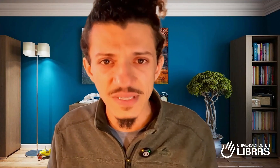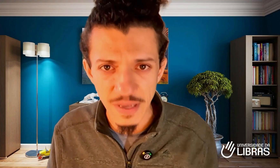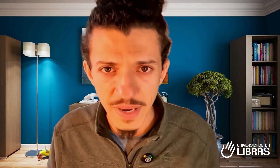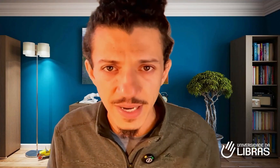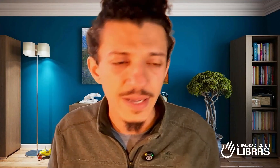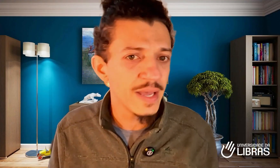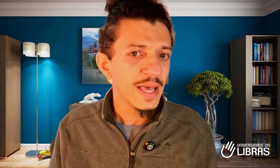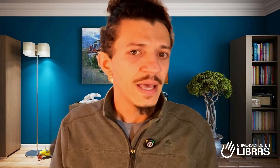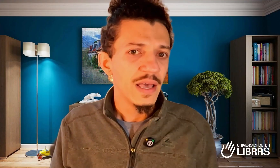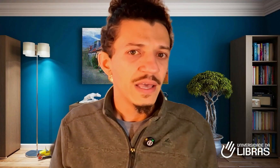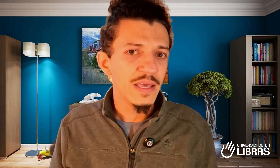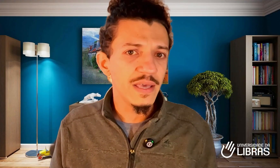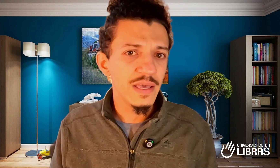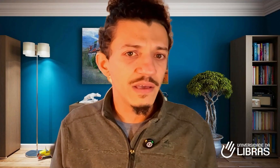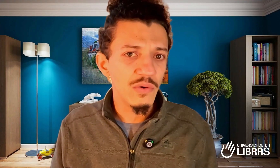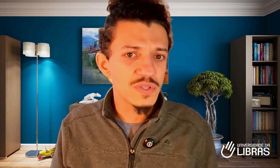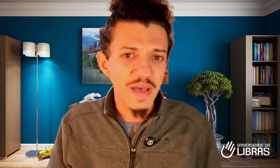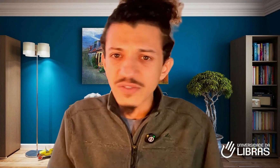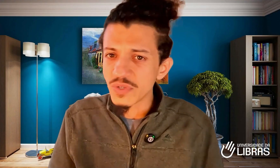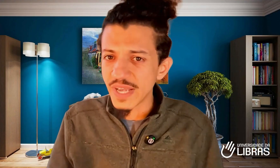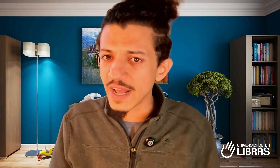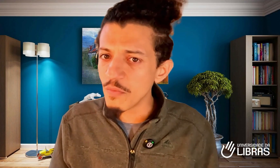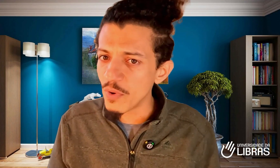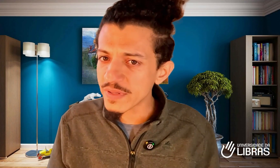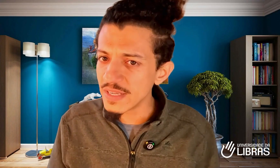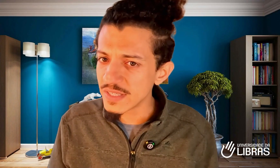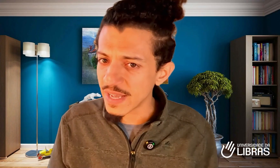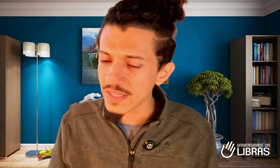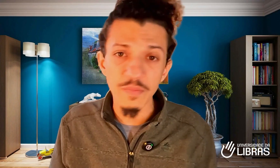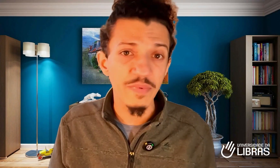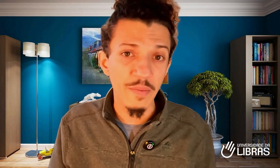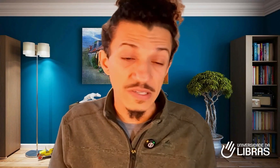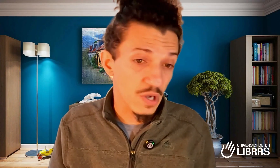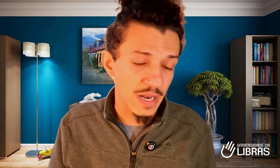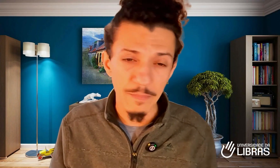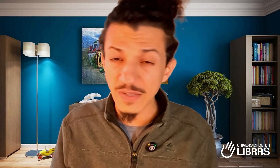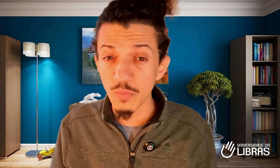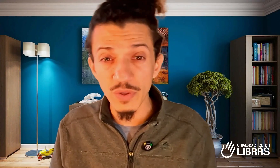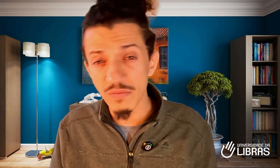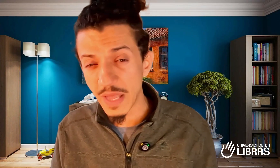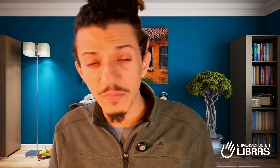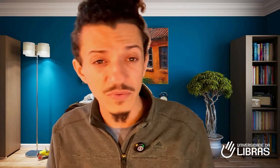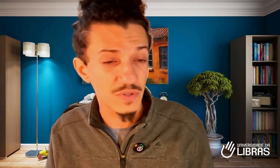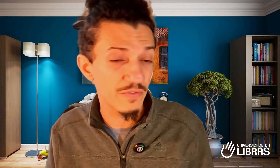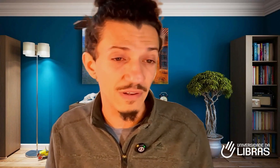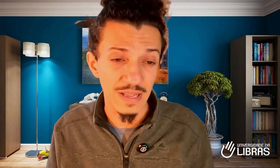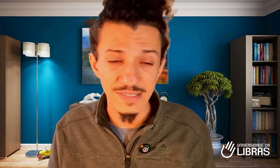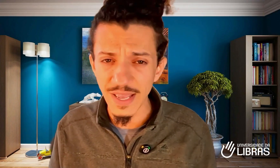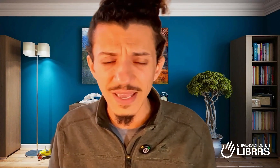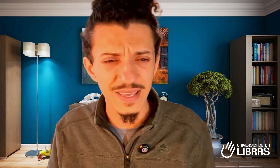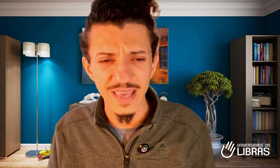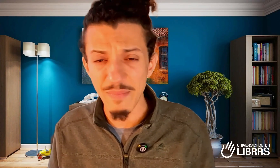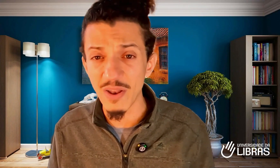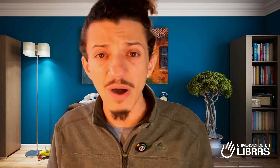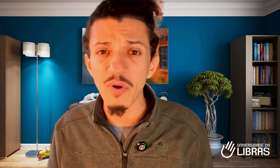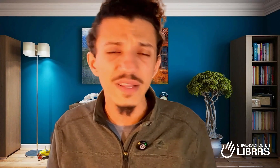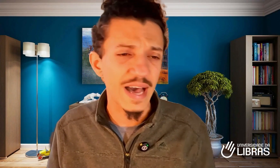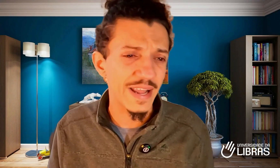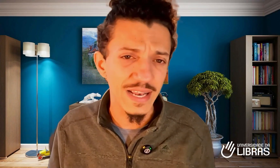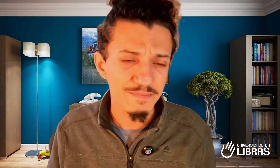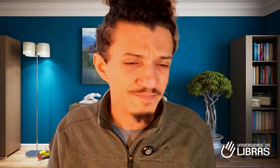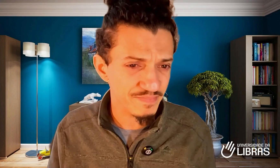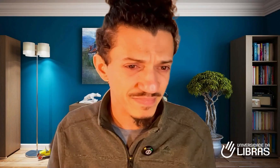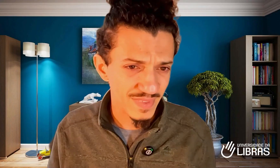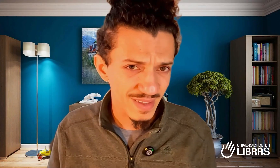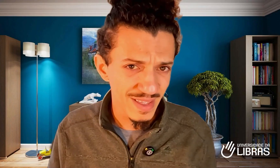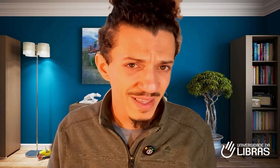1 semana. E os médicos chegaram a um ponto que eles disseram assim para minha mãe assim, olha, passou muito tempo do seu filho nascer e é melhor abortar